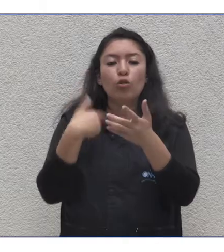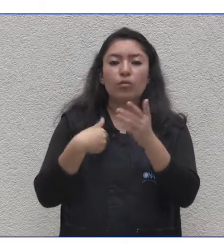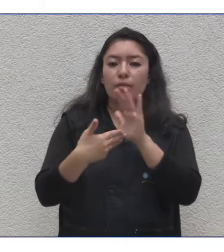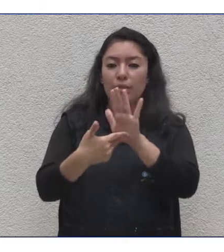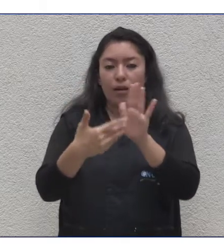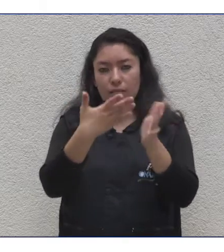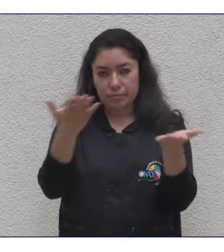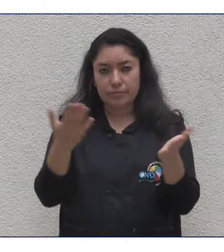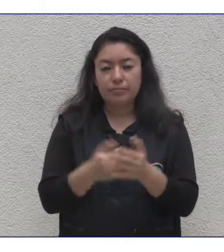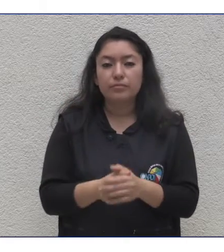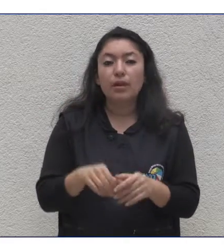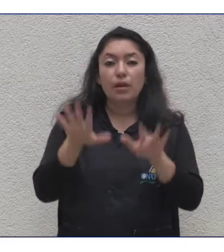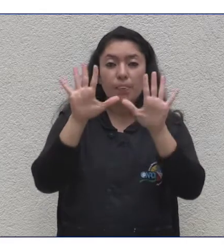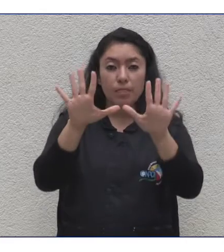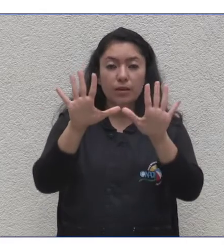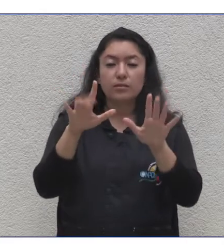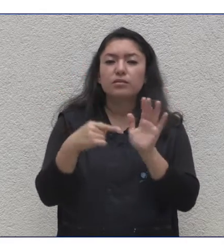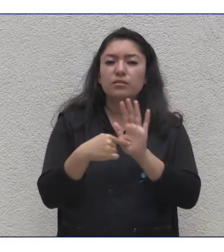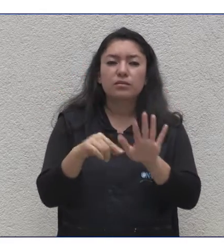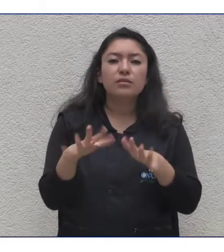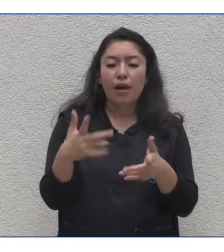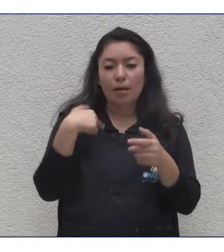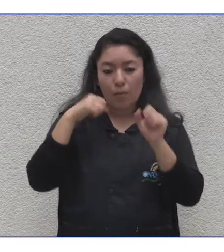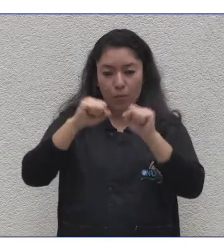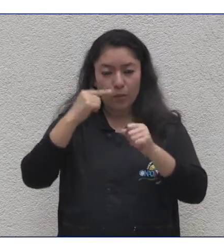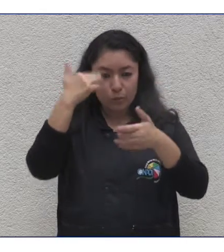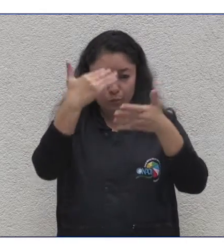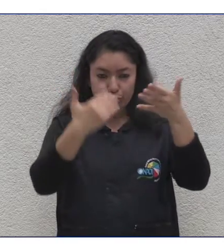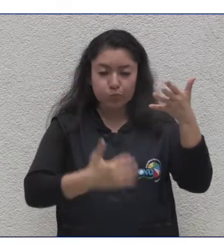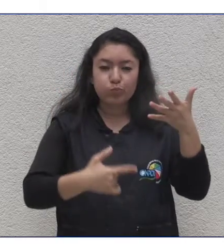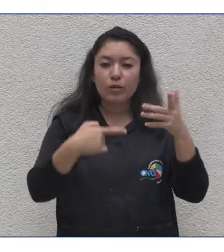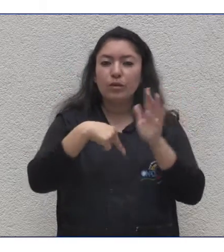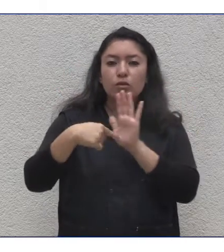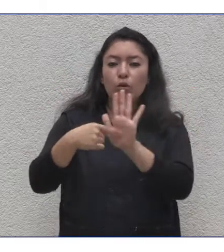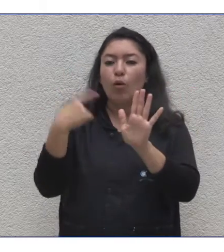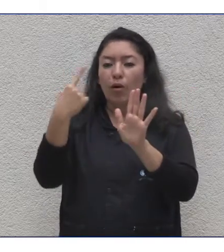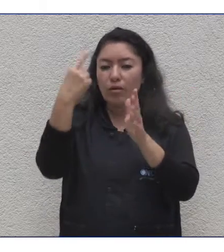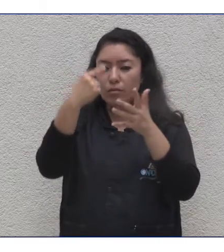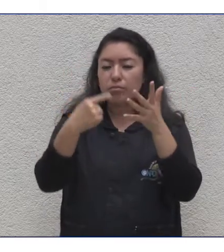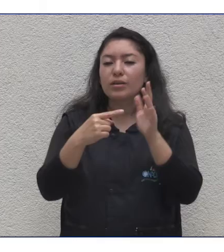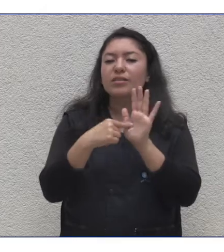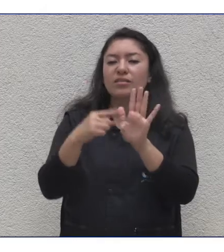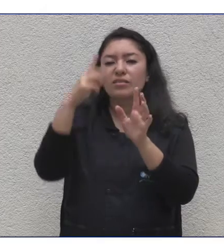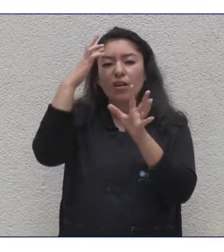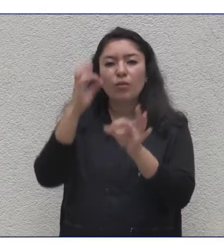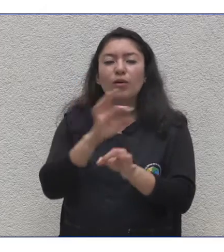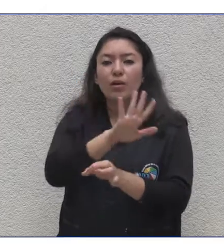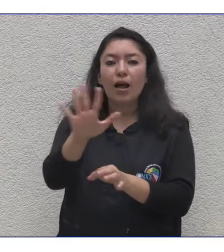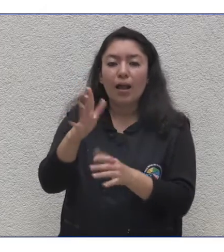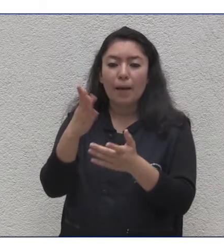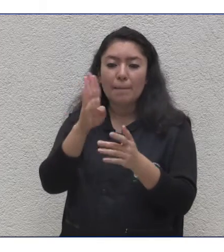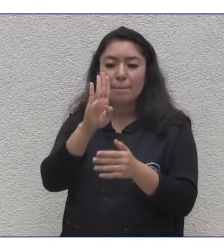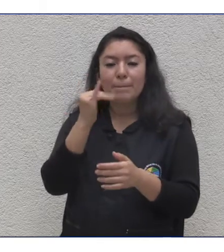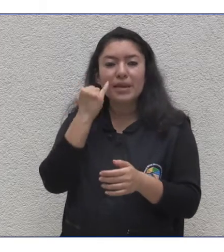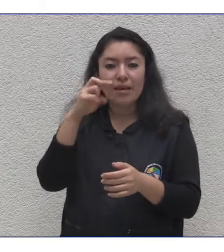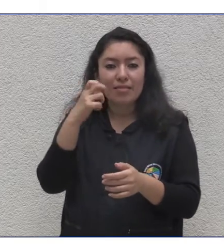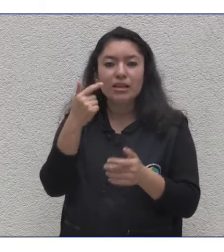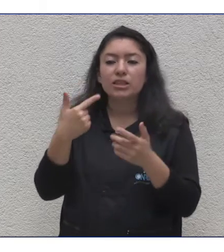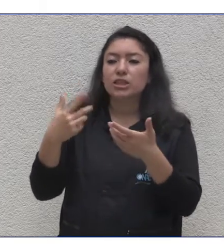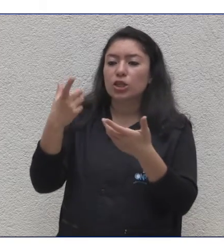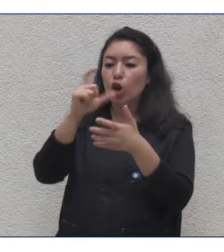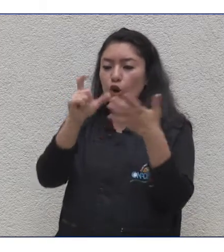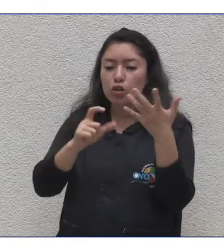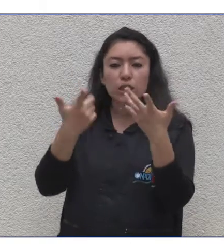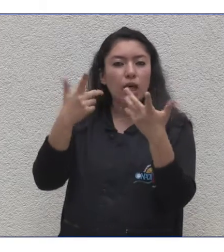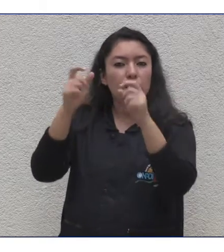donaciones. 10. La información relacionada con los procesos de cotización y licitación para la adquisición de bienes que son utilizados